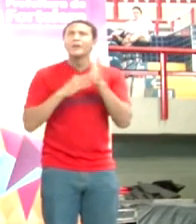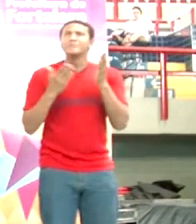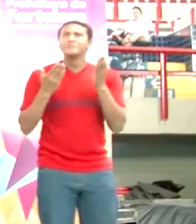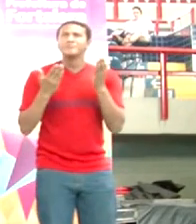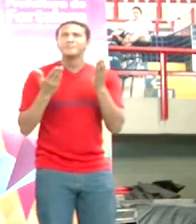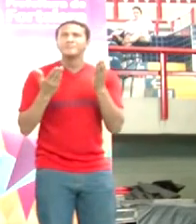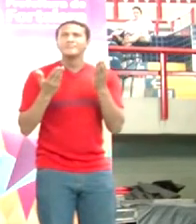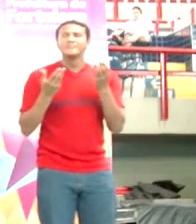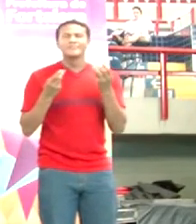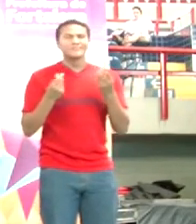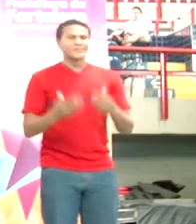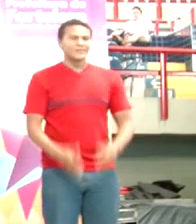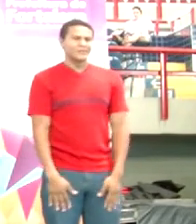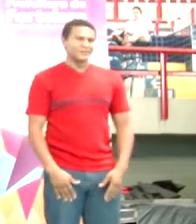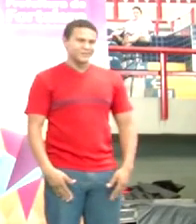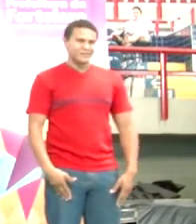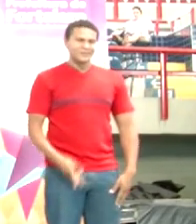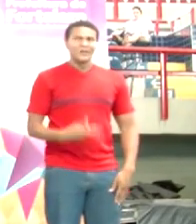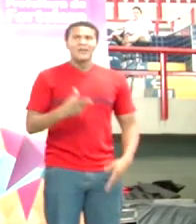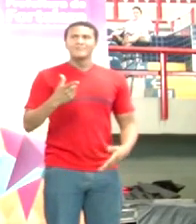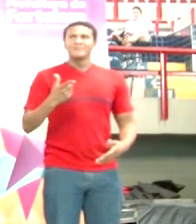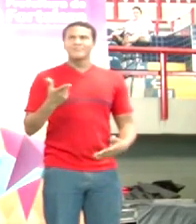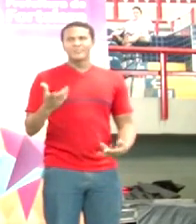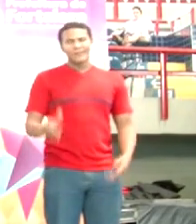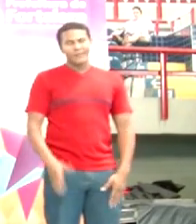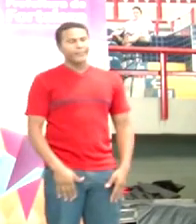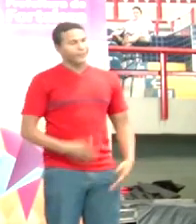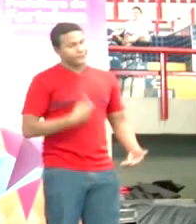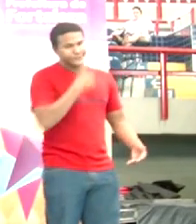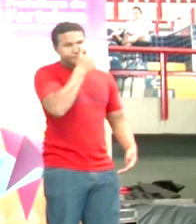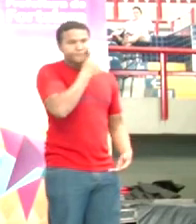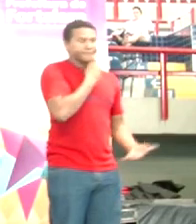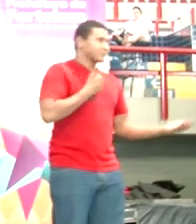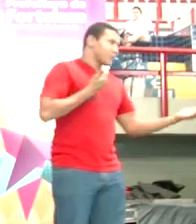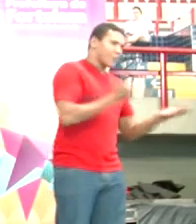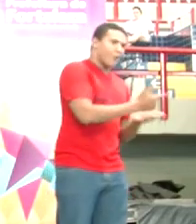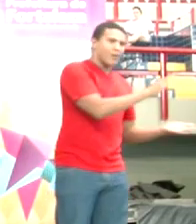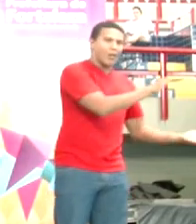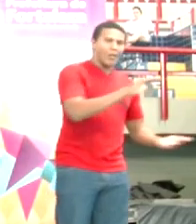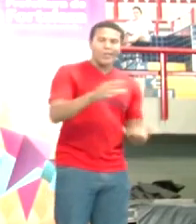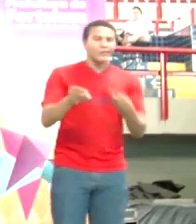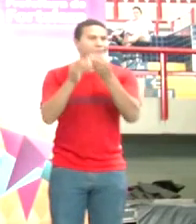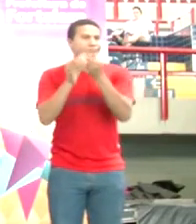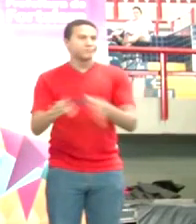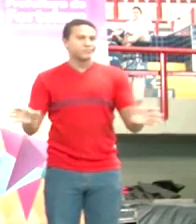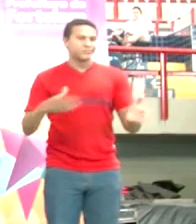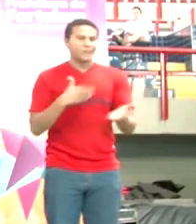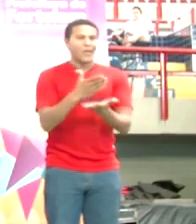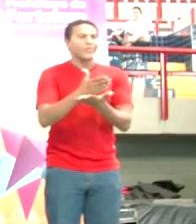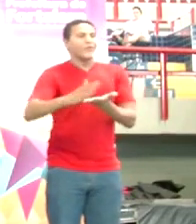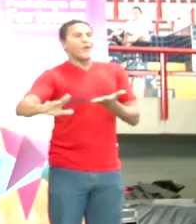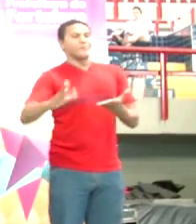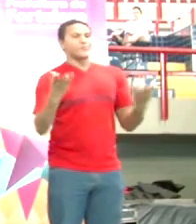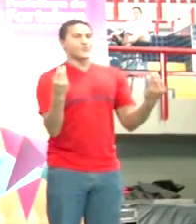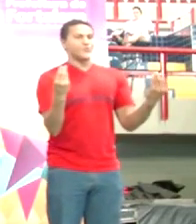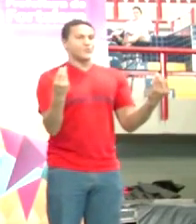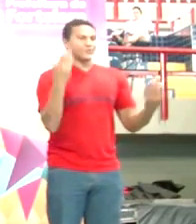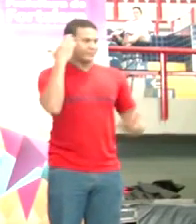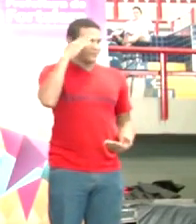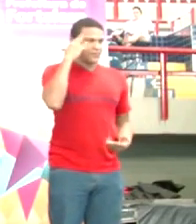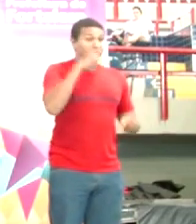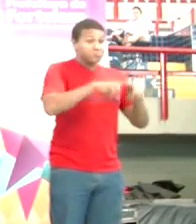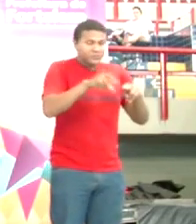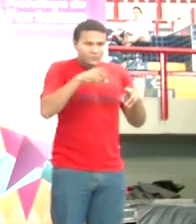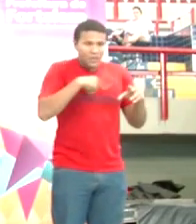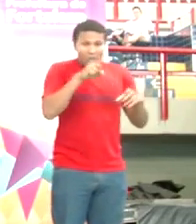dar para pintar, tá certo? Então não é aproximadamente, tem que dar. Então é o primeiro número maior do que o que você